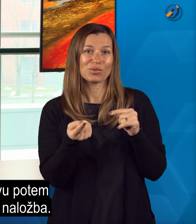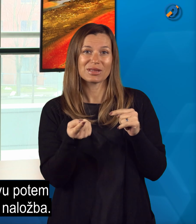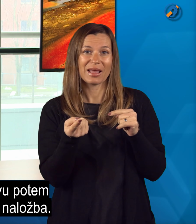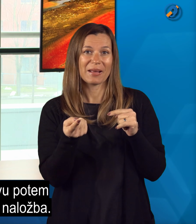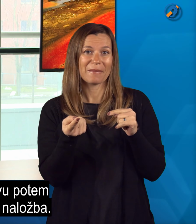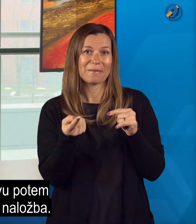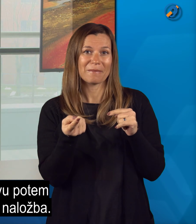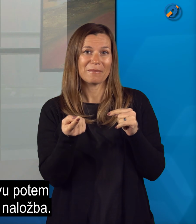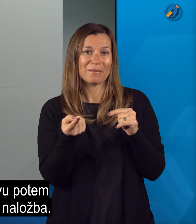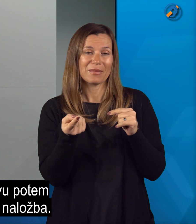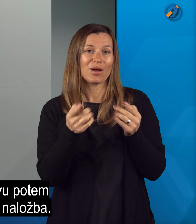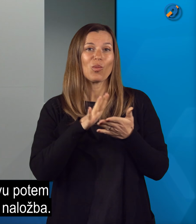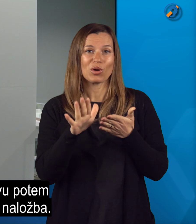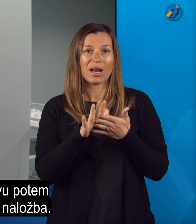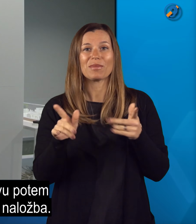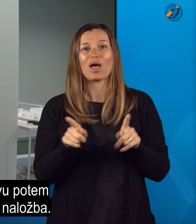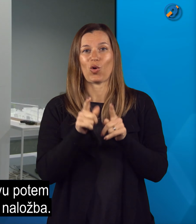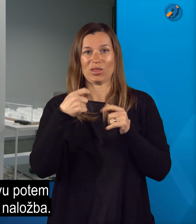bistvu potem